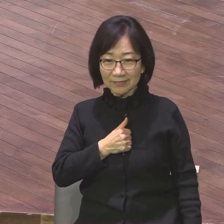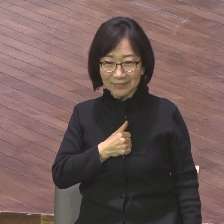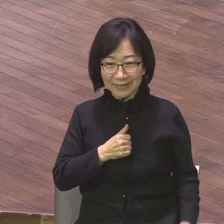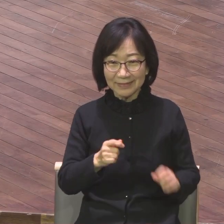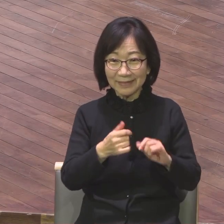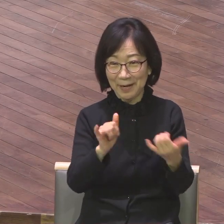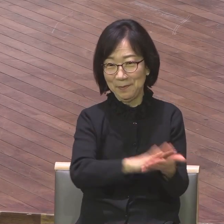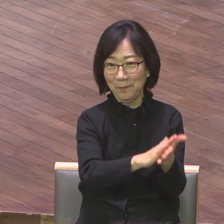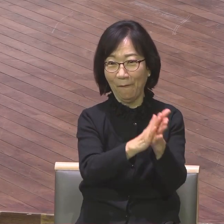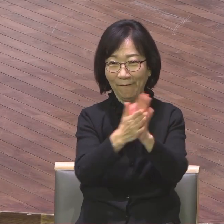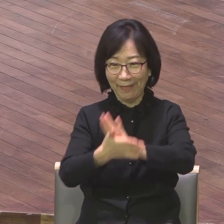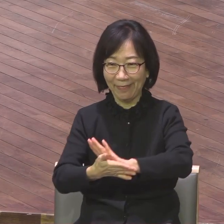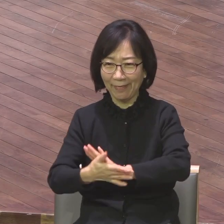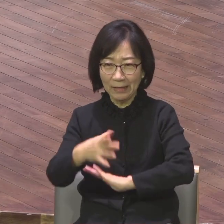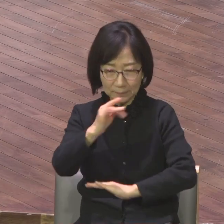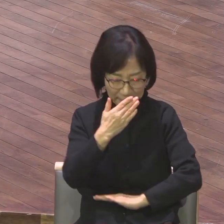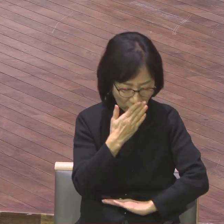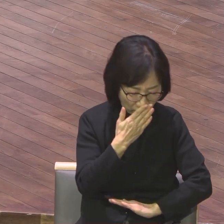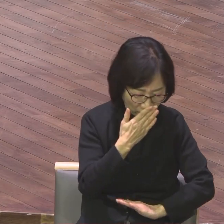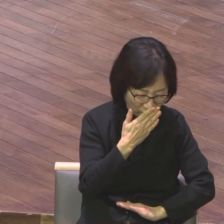사람이.